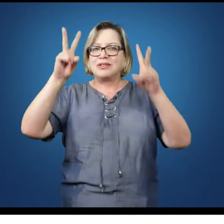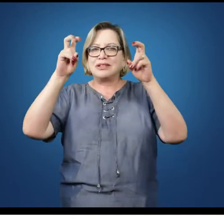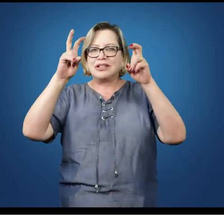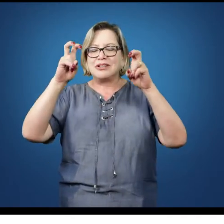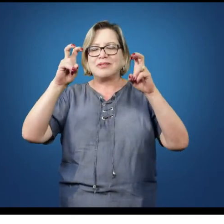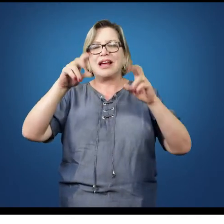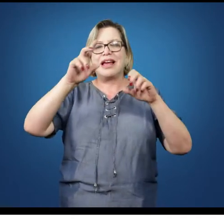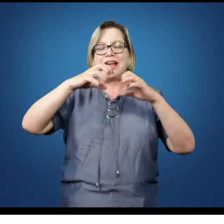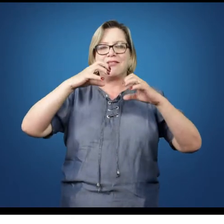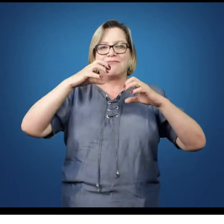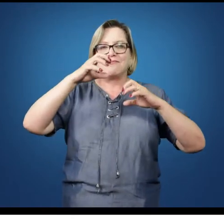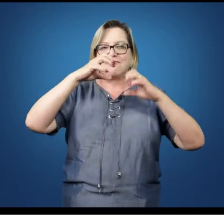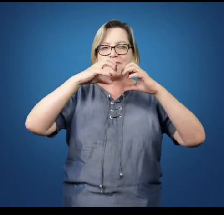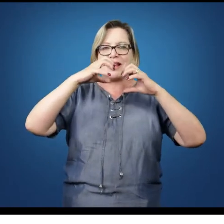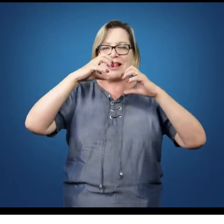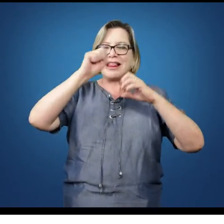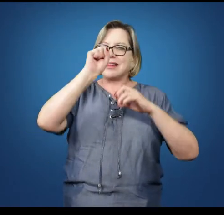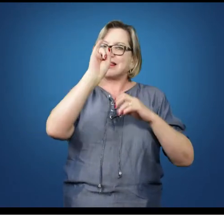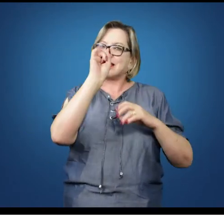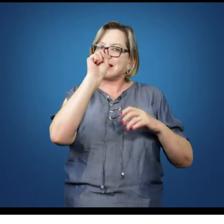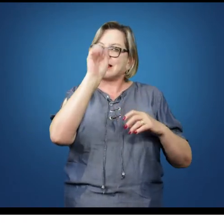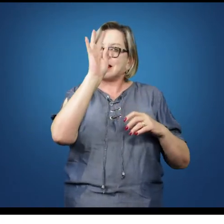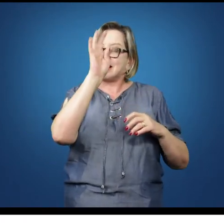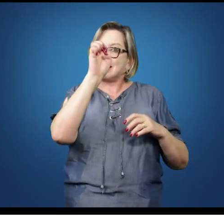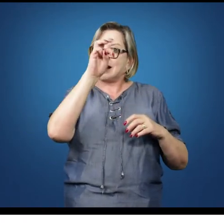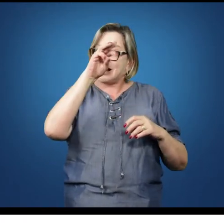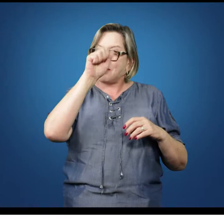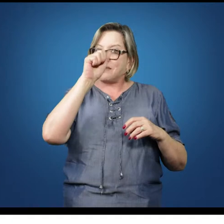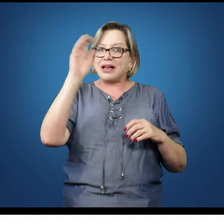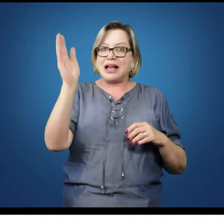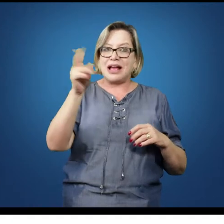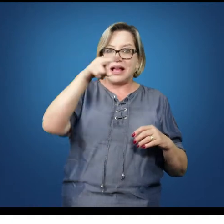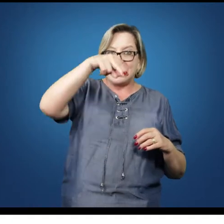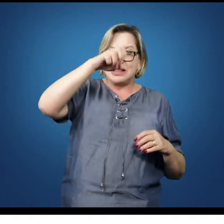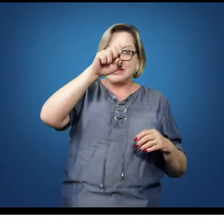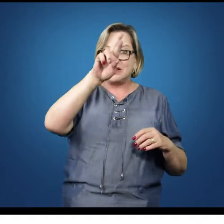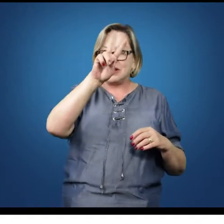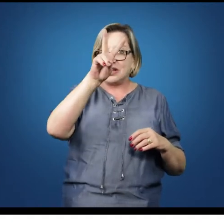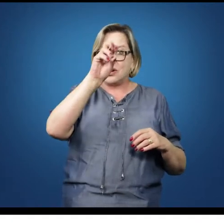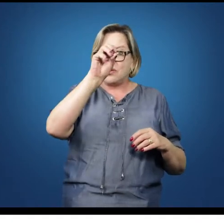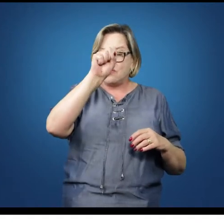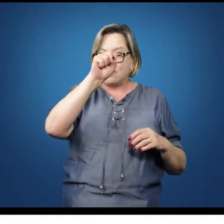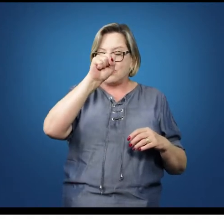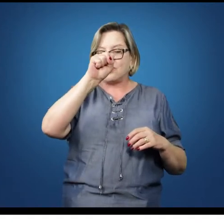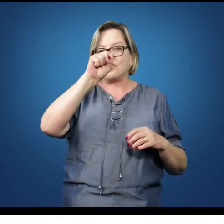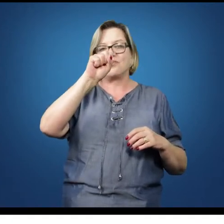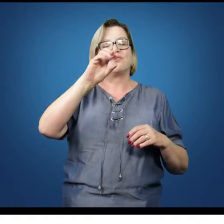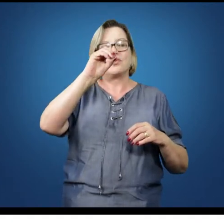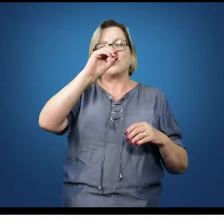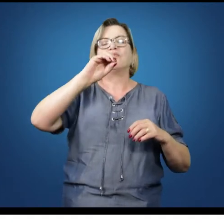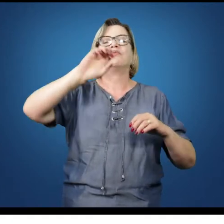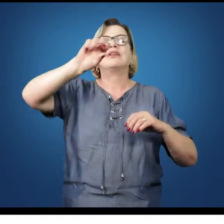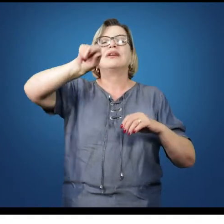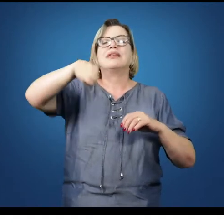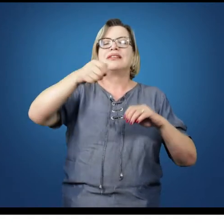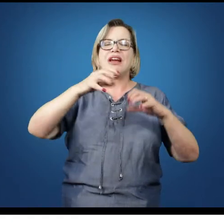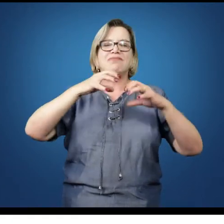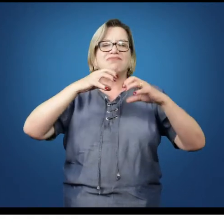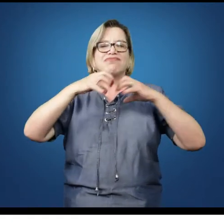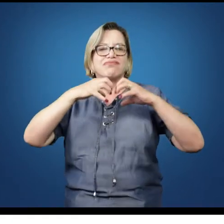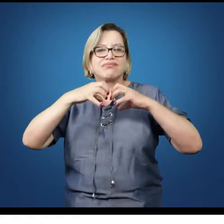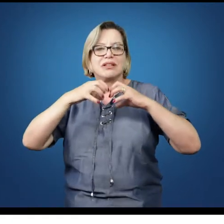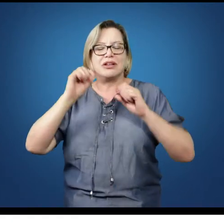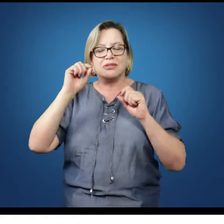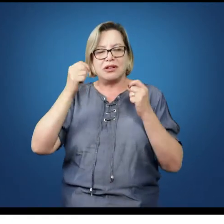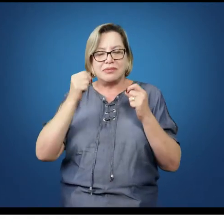Sistema Nervoso. Para entender como ocorre a contração muscular em si, é preciso antes compreender a